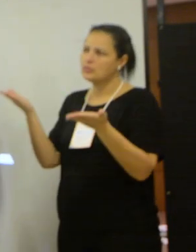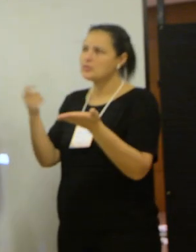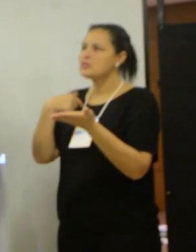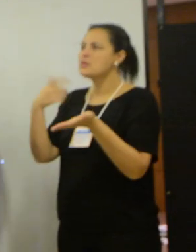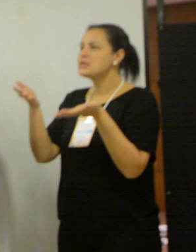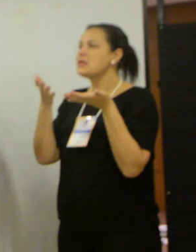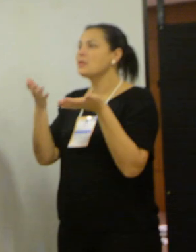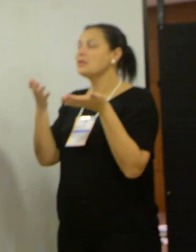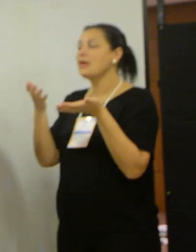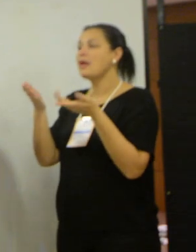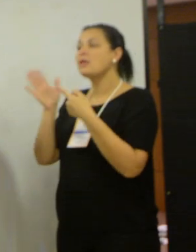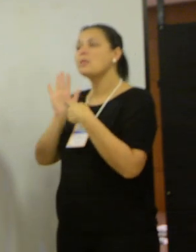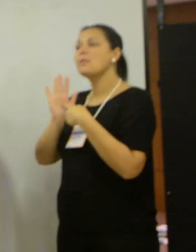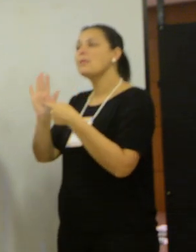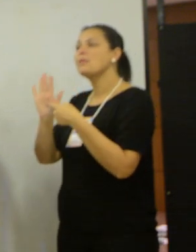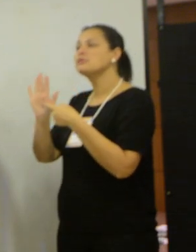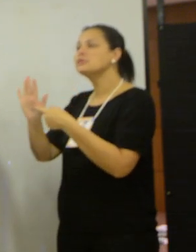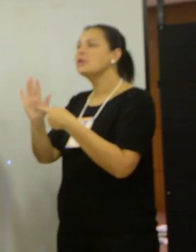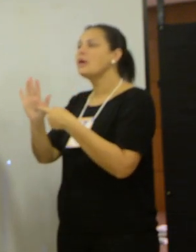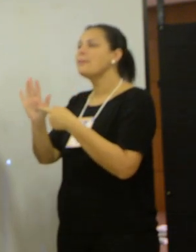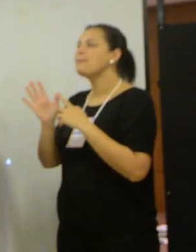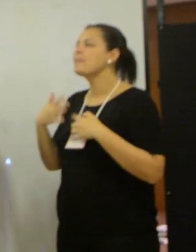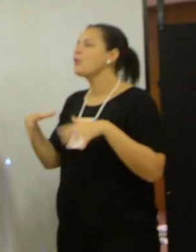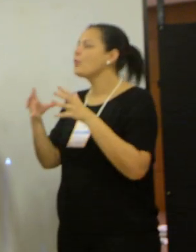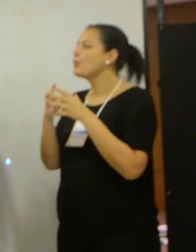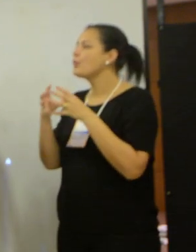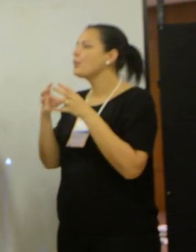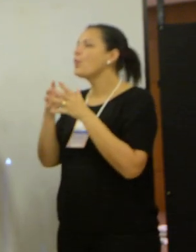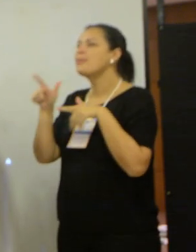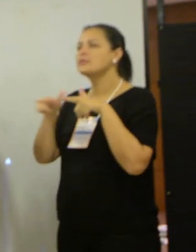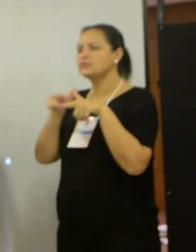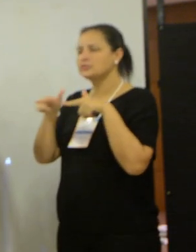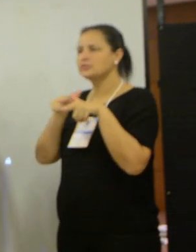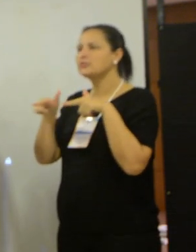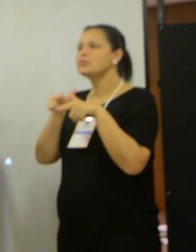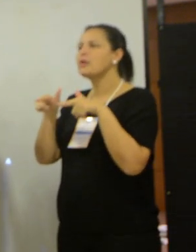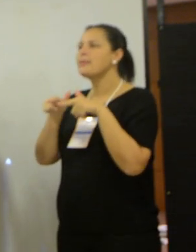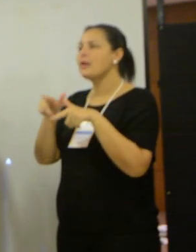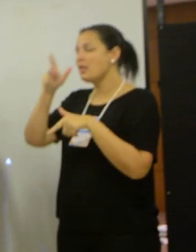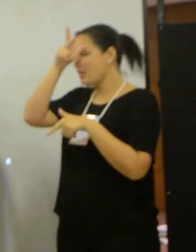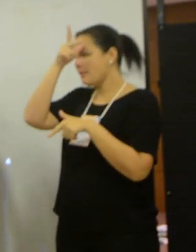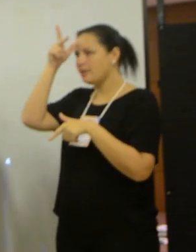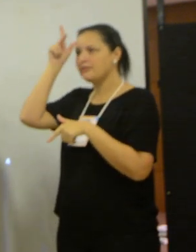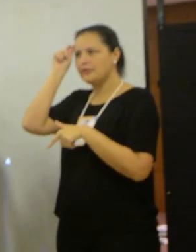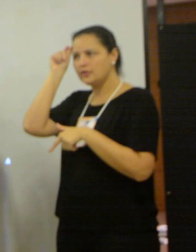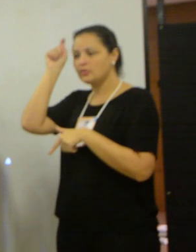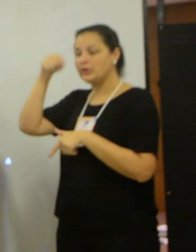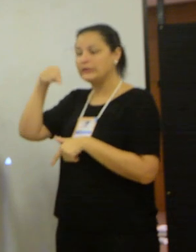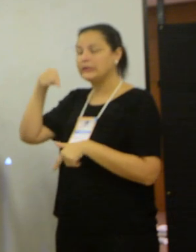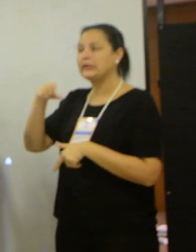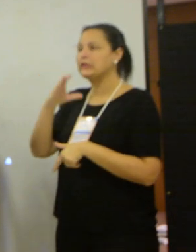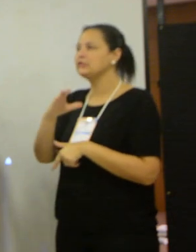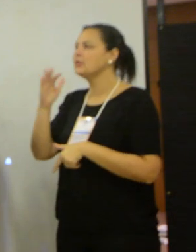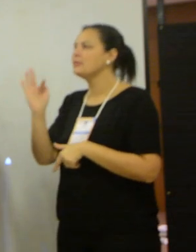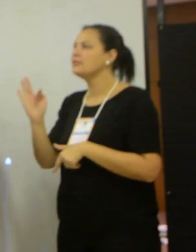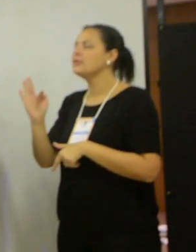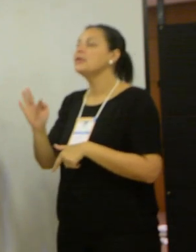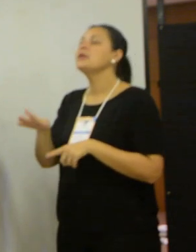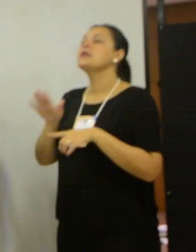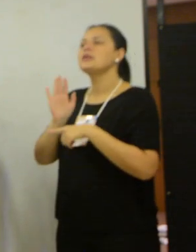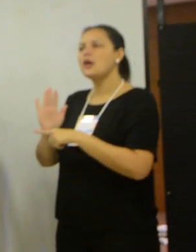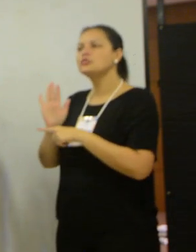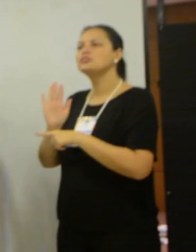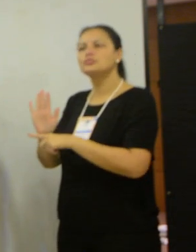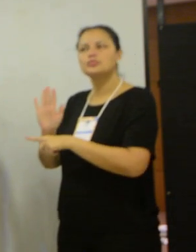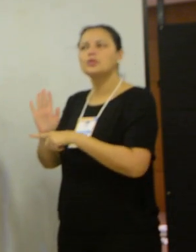de apresentar a equipe de trabalho da Prefeitura Municipal de Cabo Frio que está participando e contribuindo para